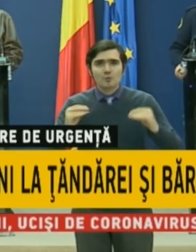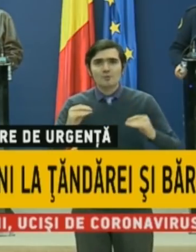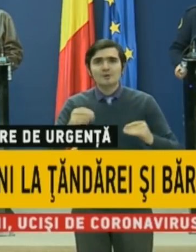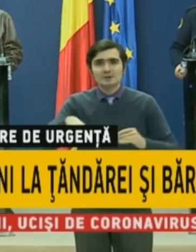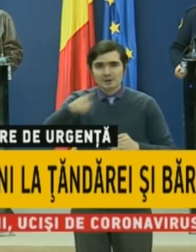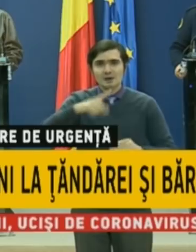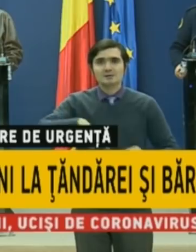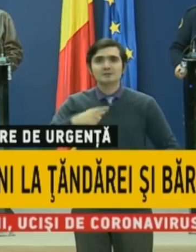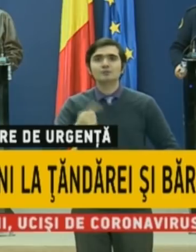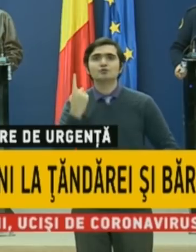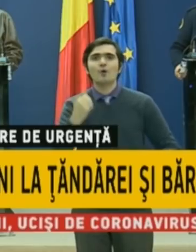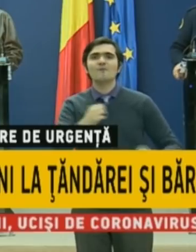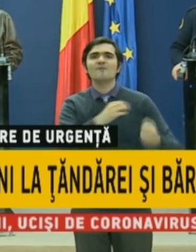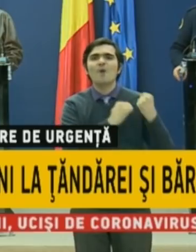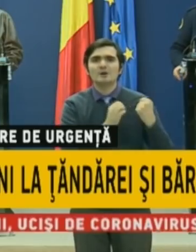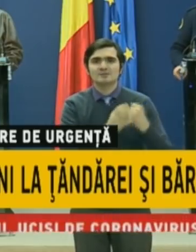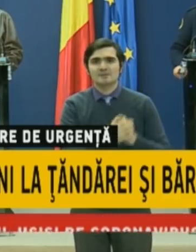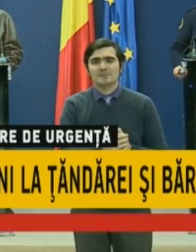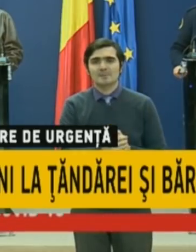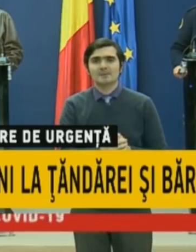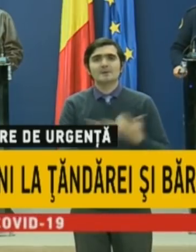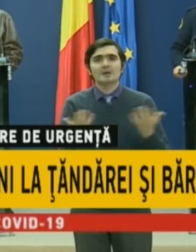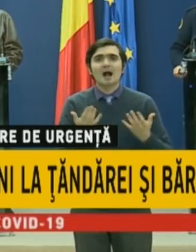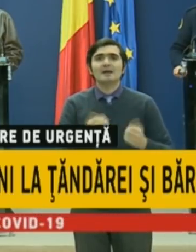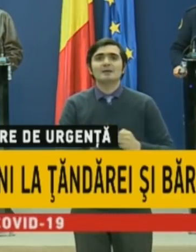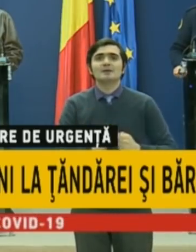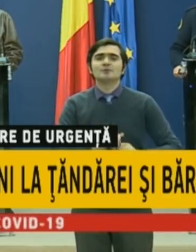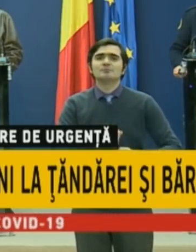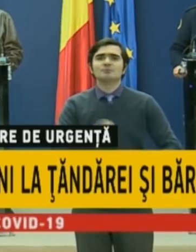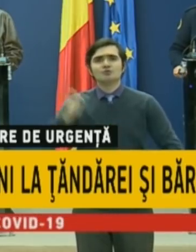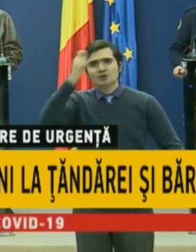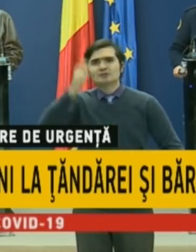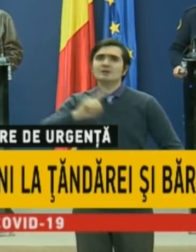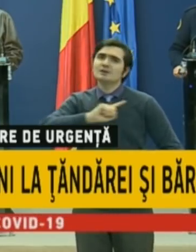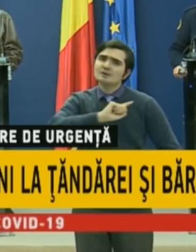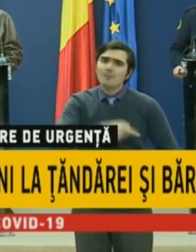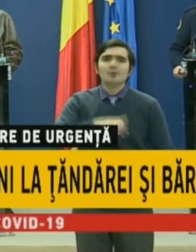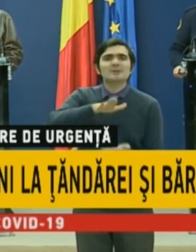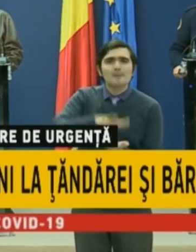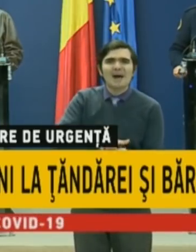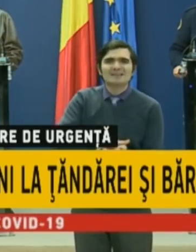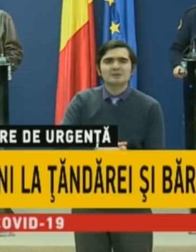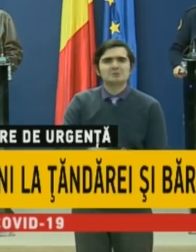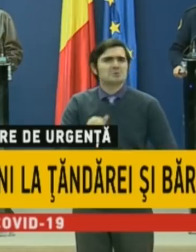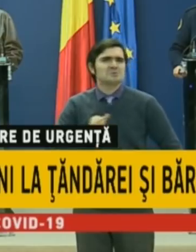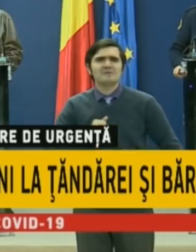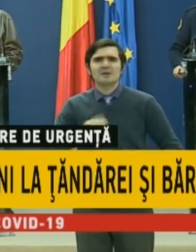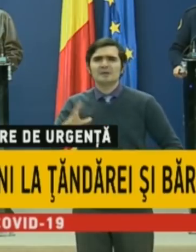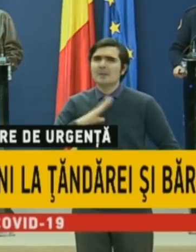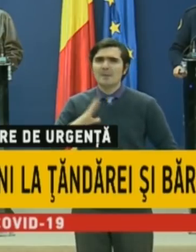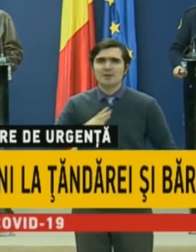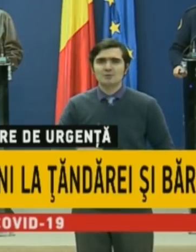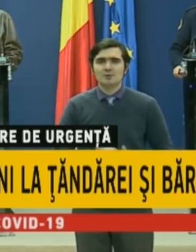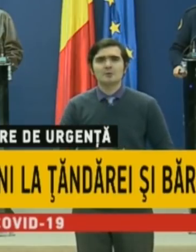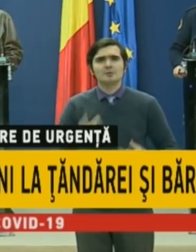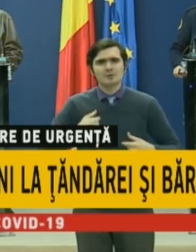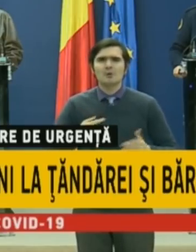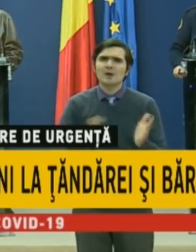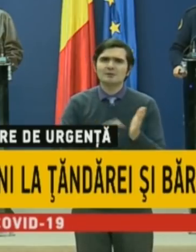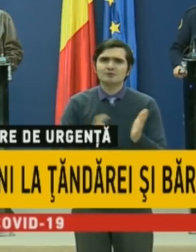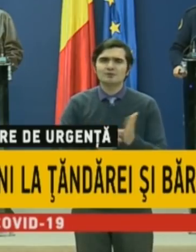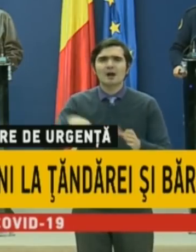forță pe care cetățenii se pot baza, indiferent de pericolul pe care îl înfruntă. Le solicit să rămână